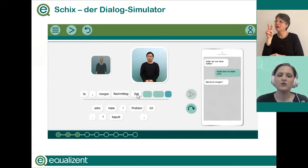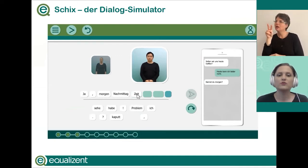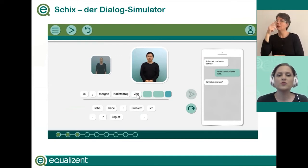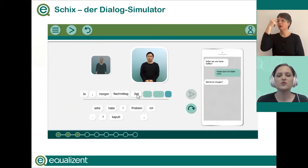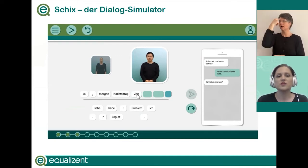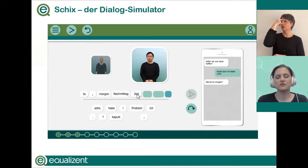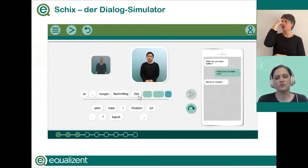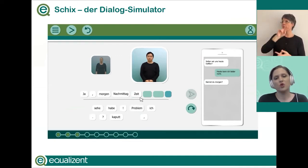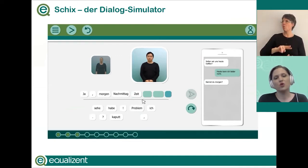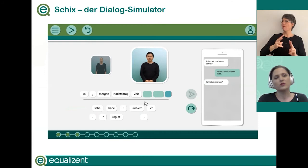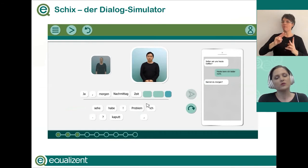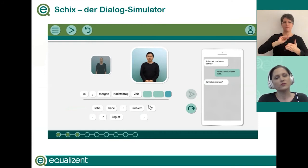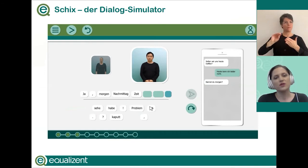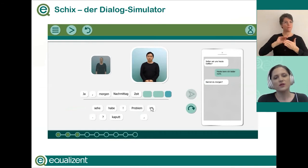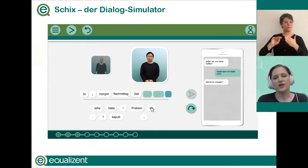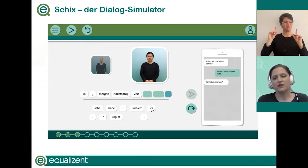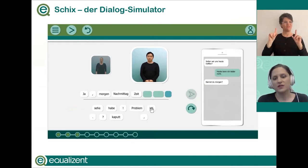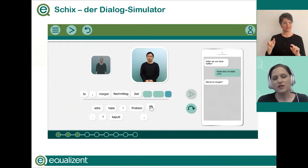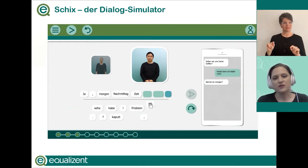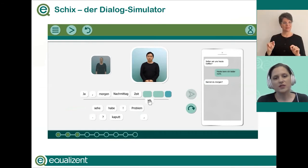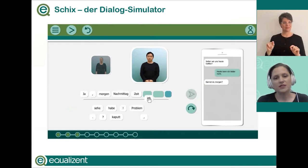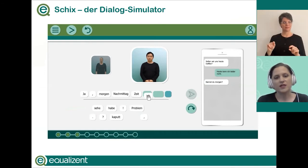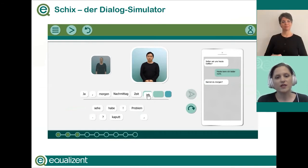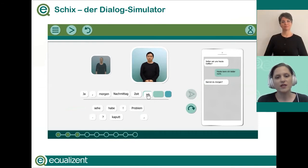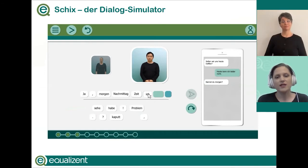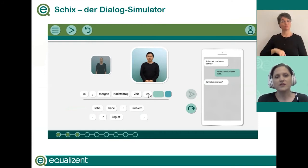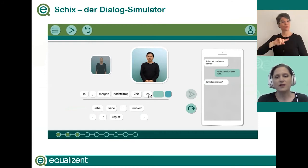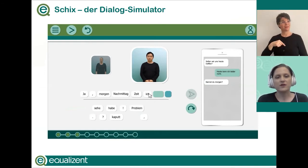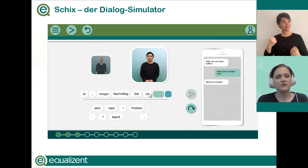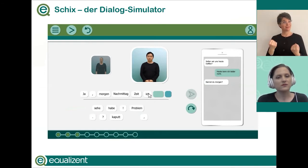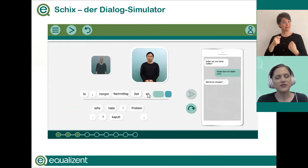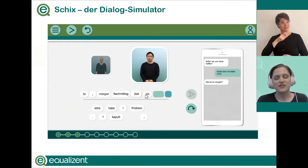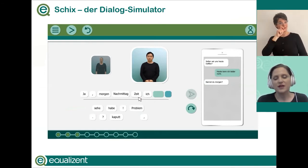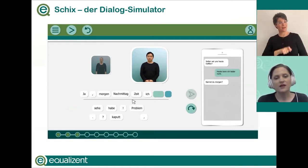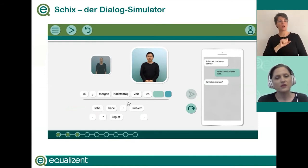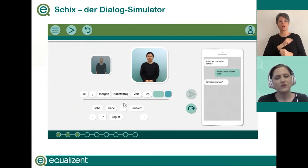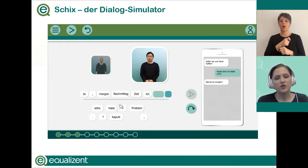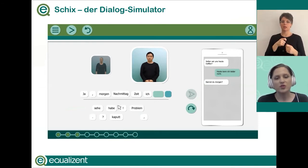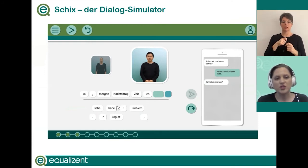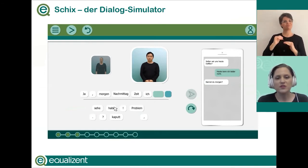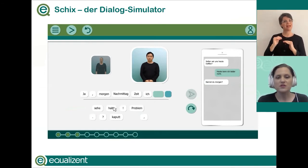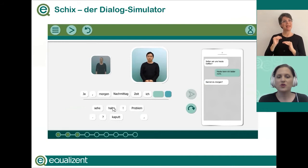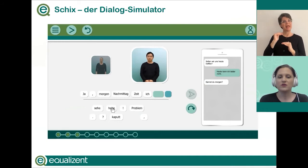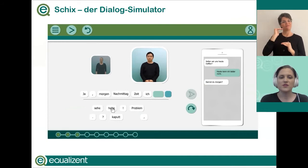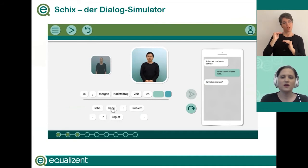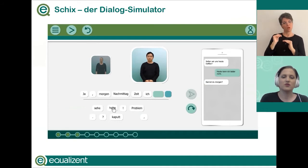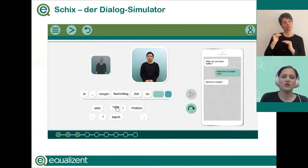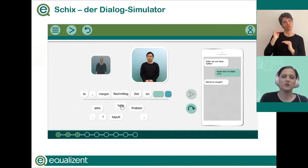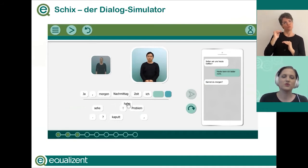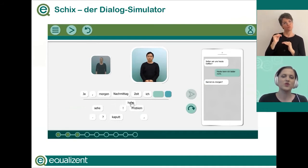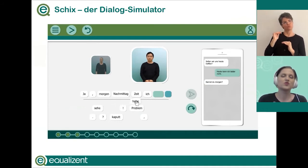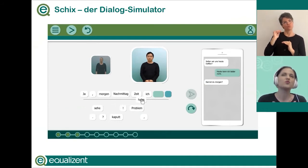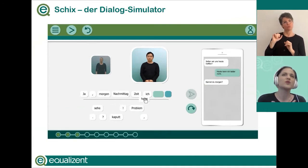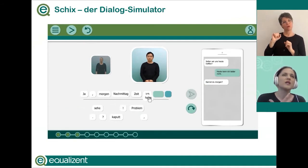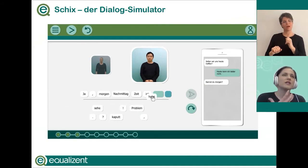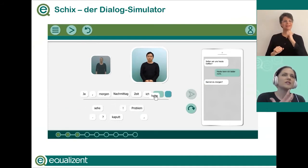Schriftsprache umzusetzen. Und hier kann der Trainer oder die Trainerin das Level sehr individuell bestimmen. Sie können sagen, okay, ich